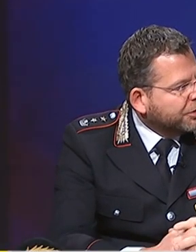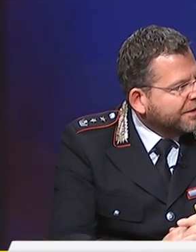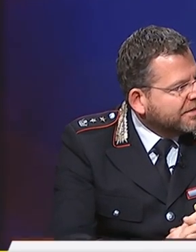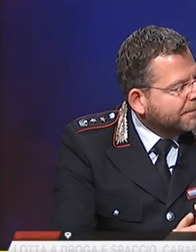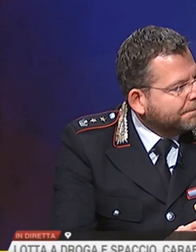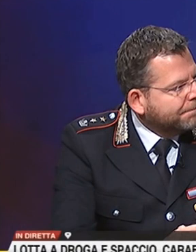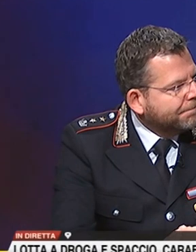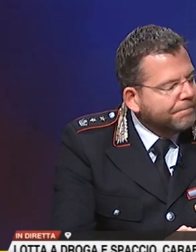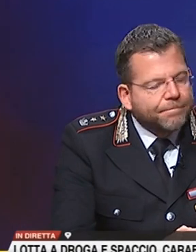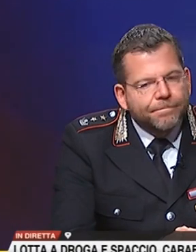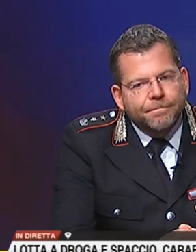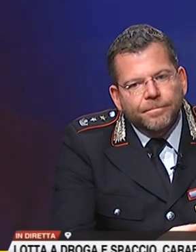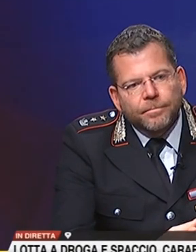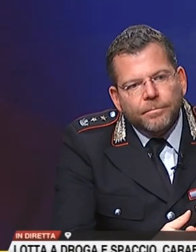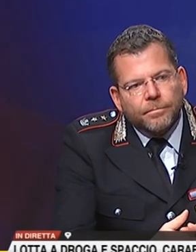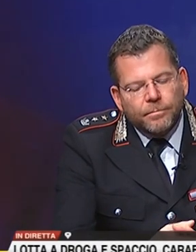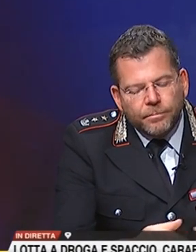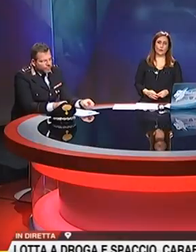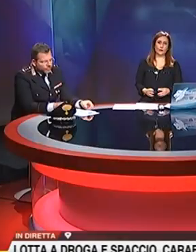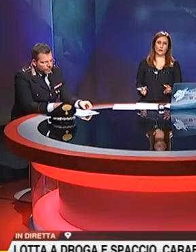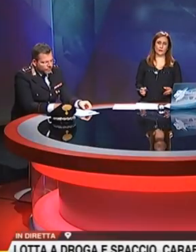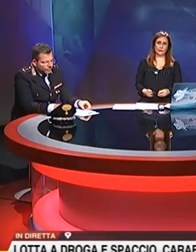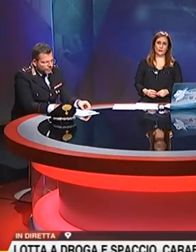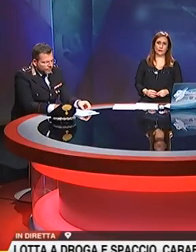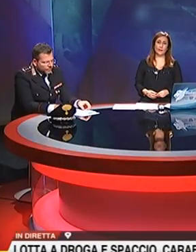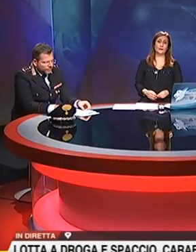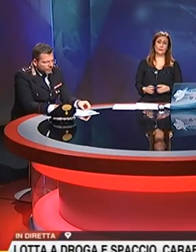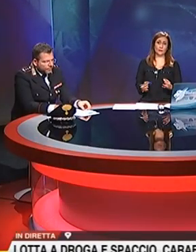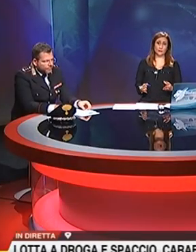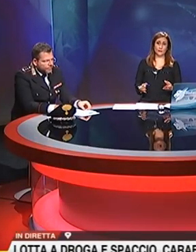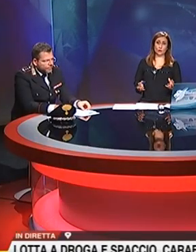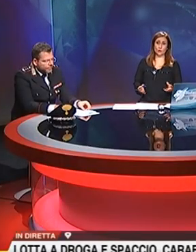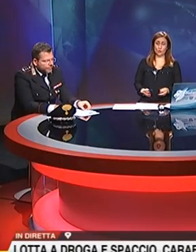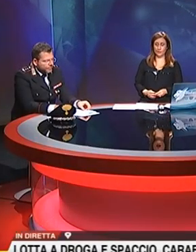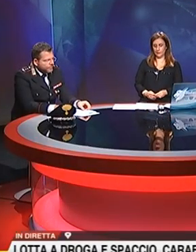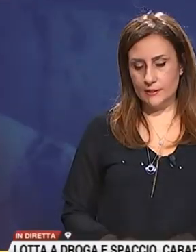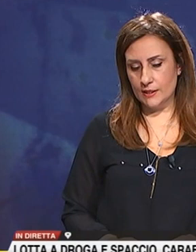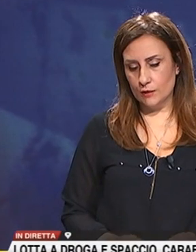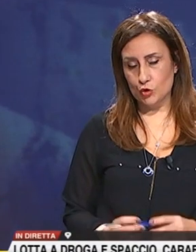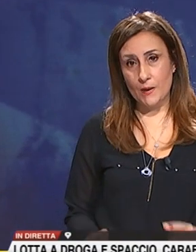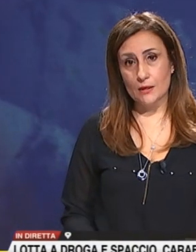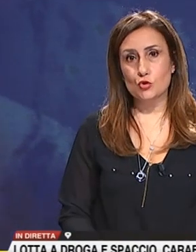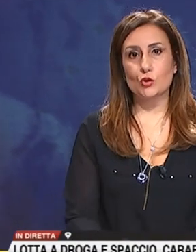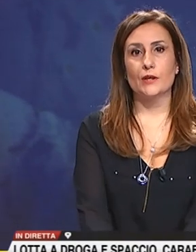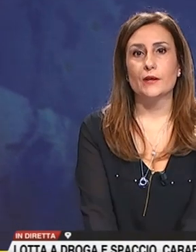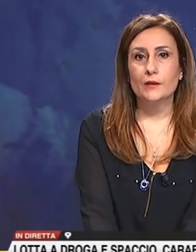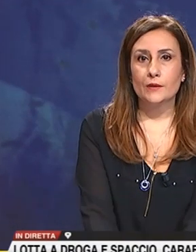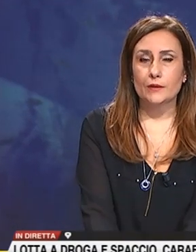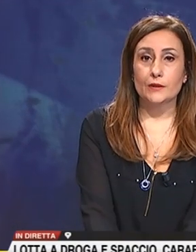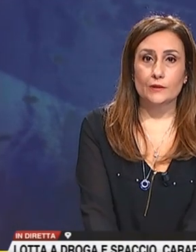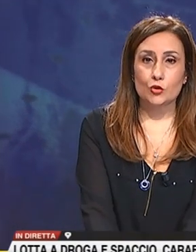questo punto di vista. Adesso invece torniamo a parlare comunque anche della tossicodipendenza, lo spaccio, che